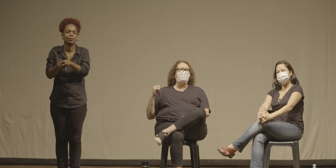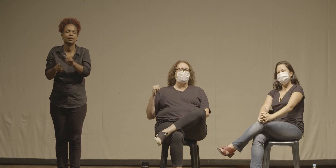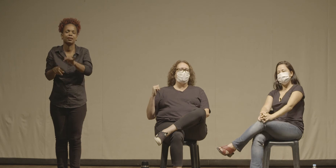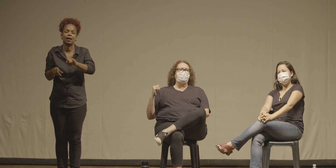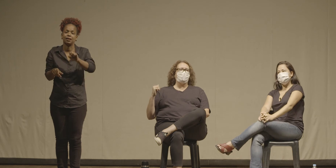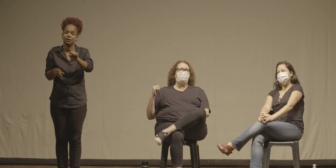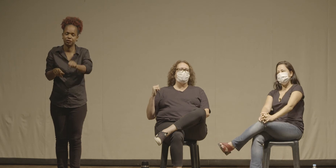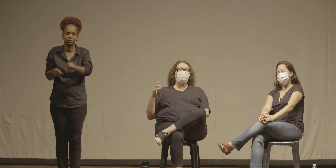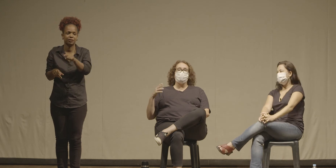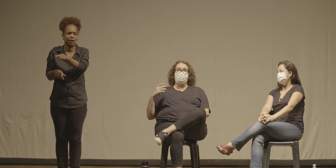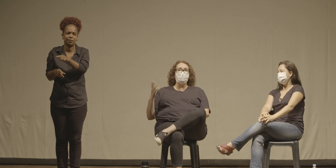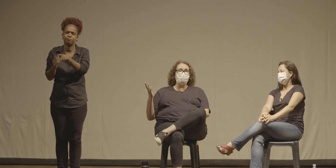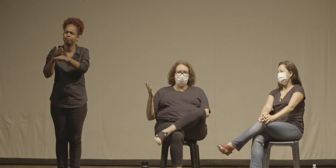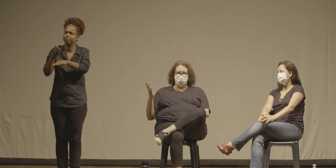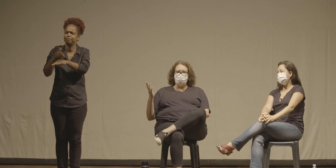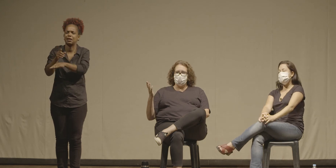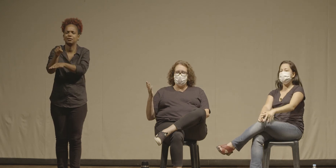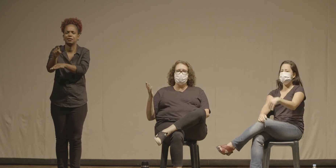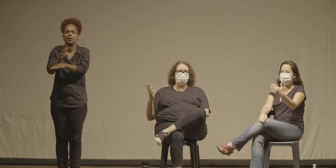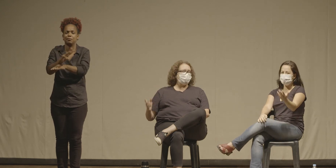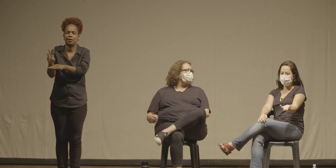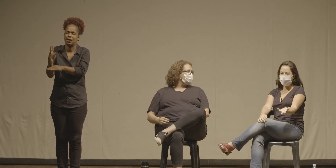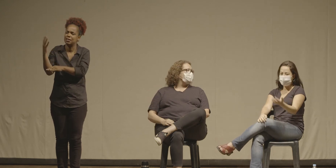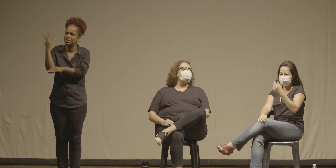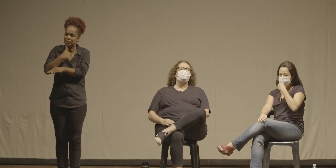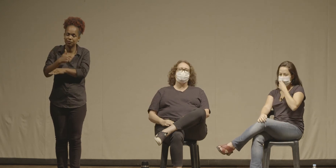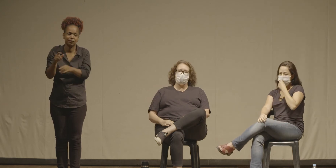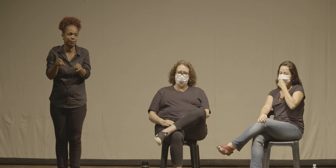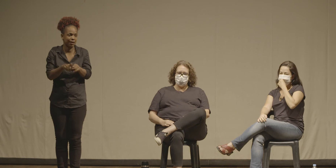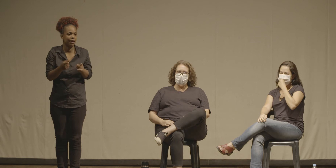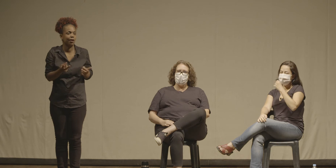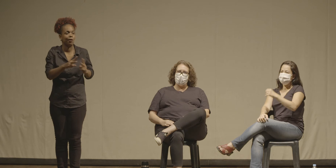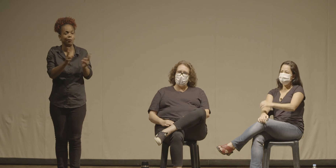Saraiva, e o site é lindo. Lançamos o filme online.